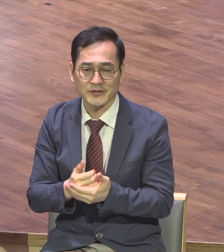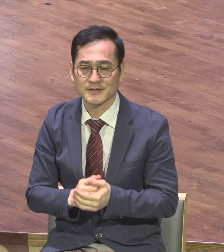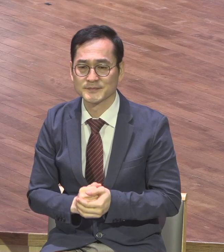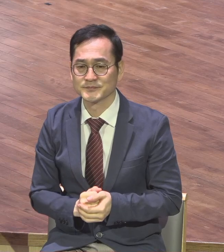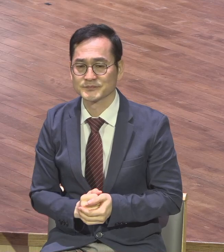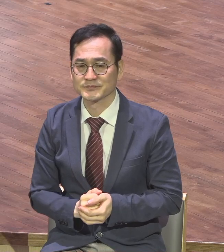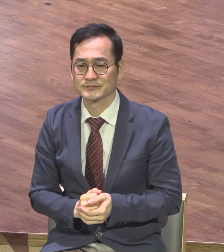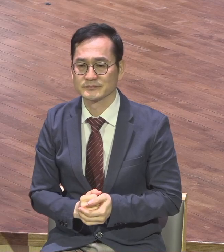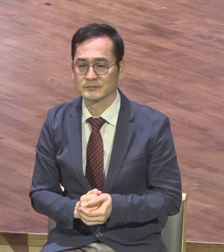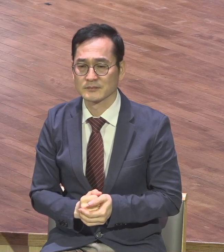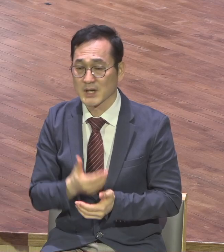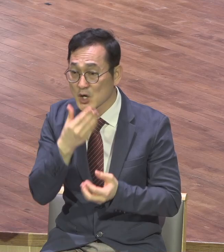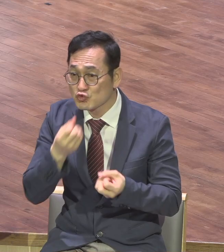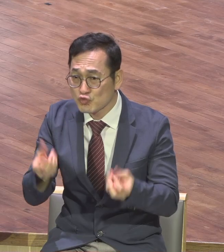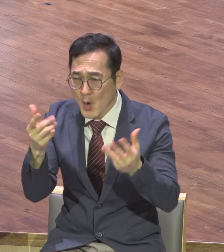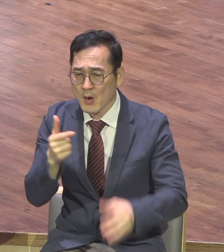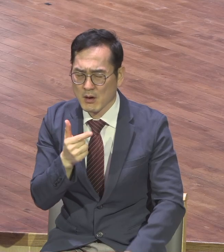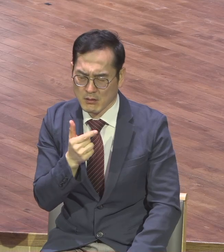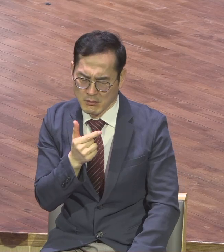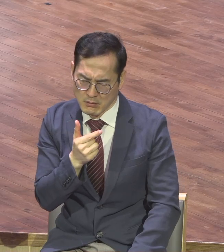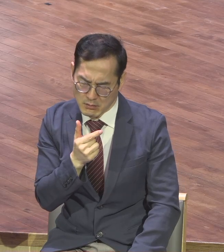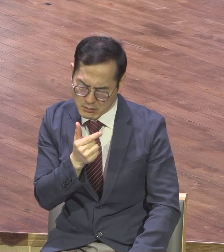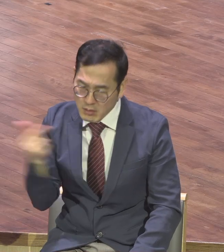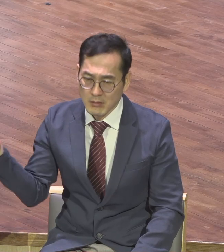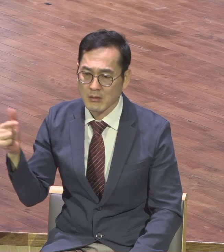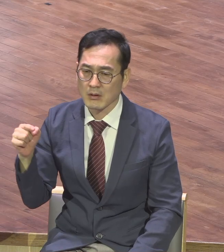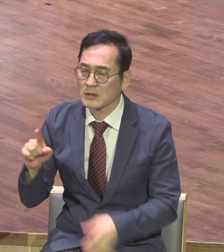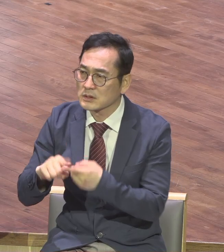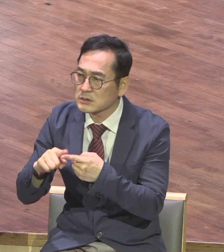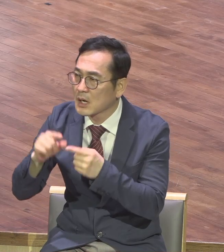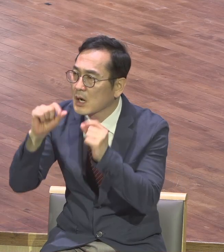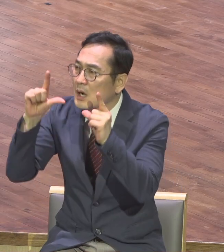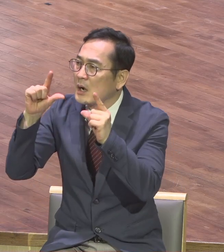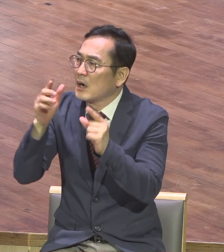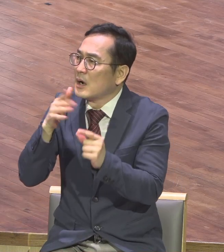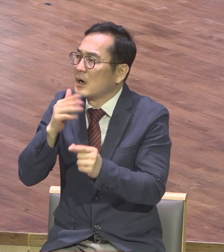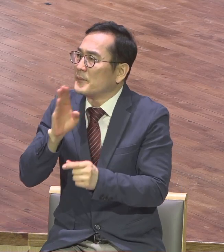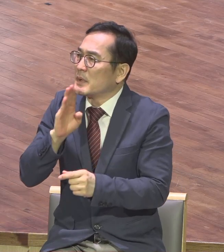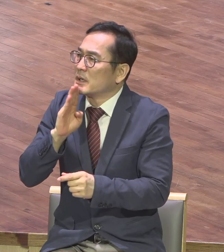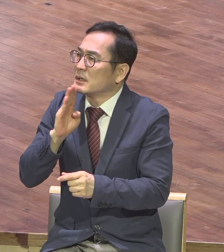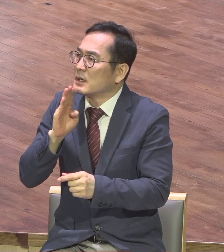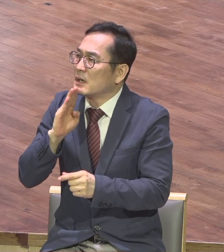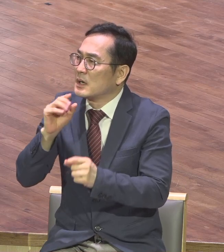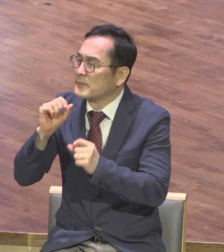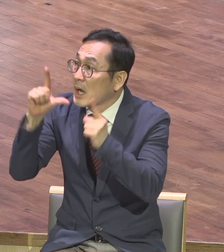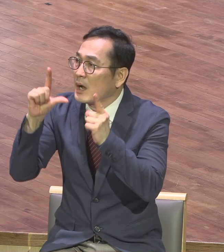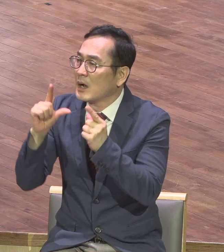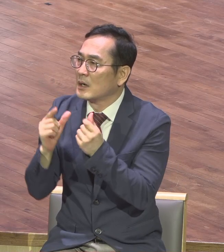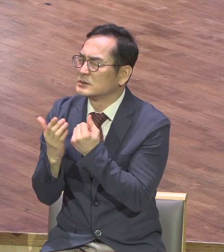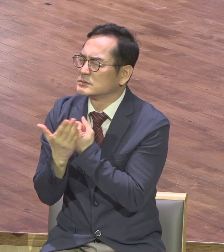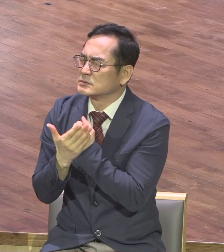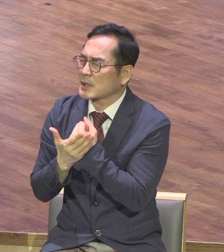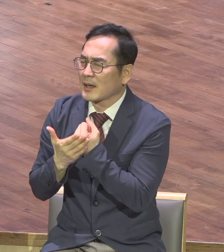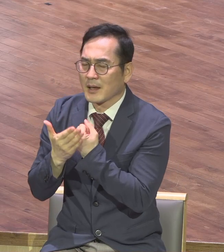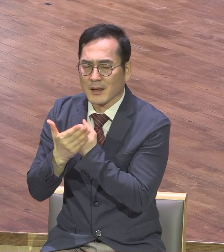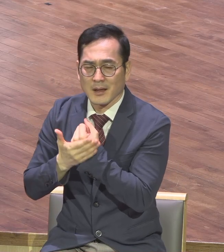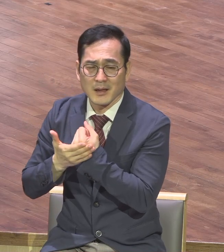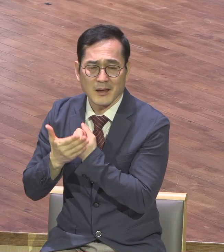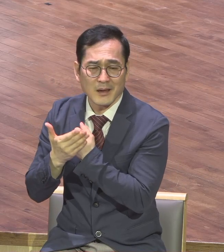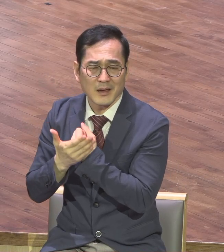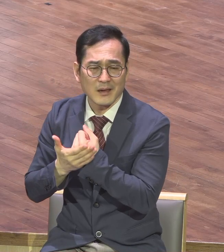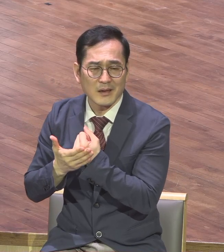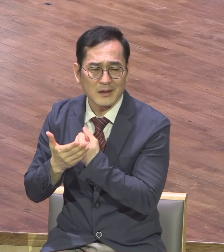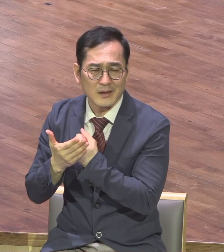얼마나 큰 축복인지 우리가 인식하느냐 못하느냐. 그 삶은요 천장지창입니다.